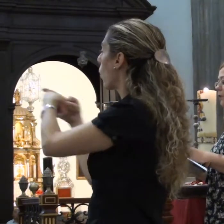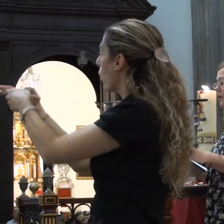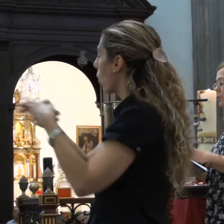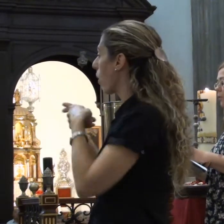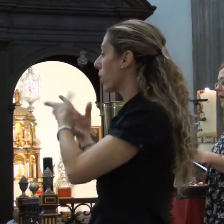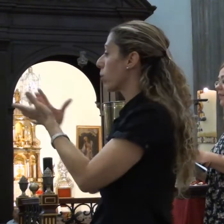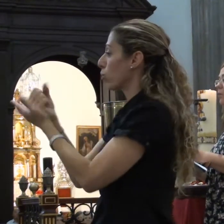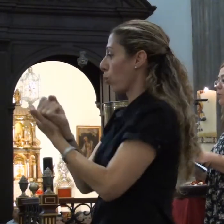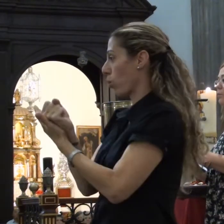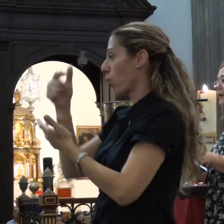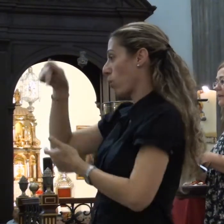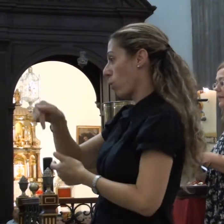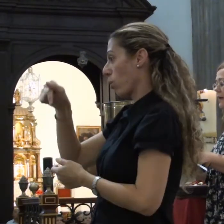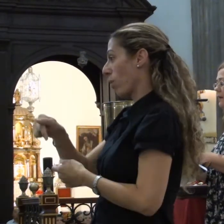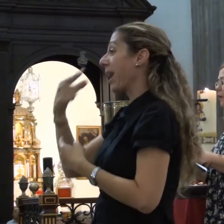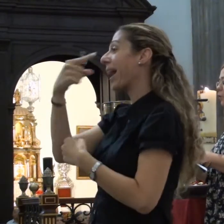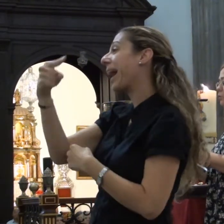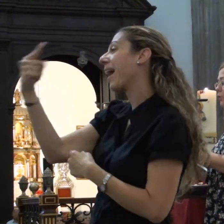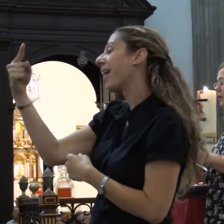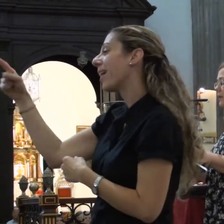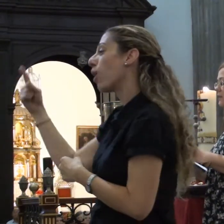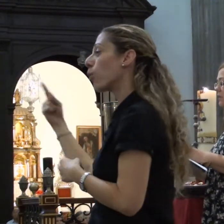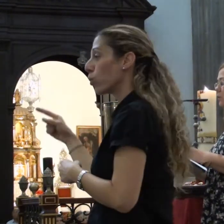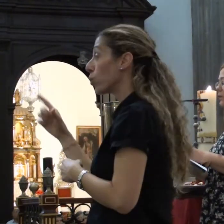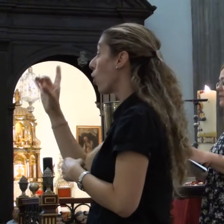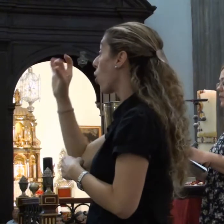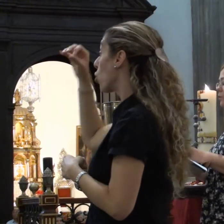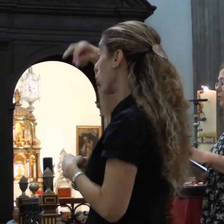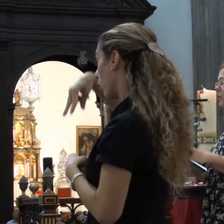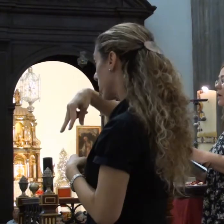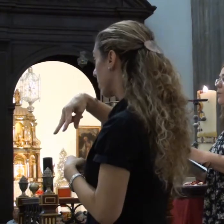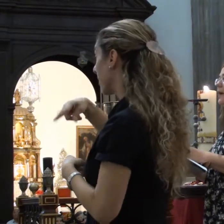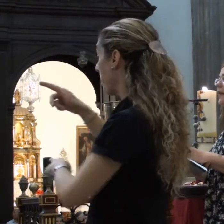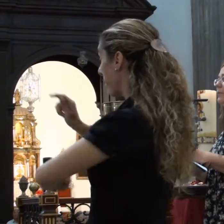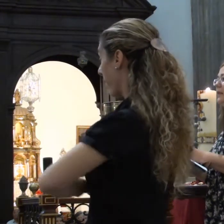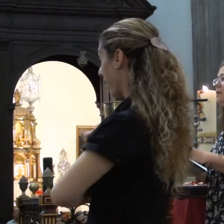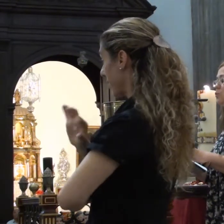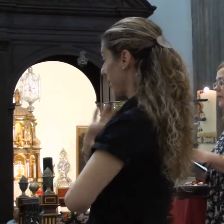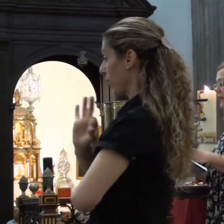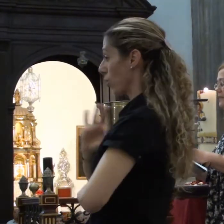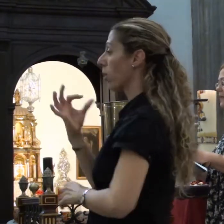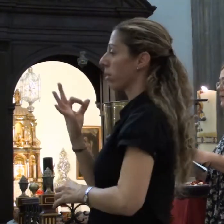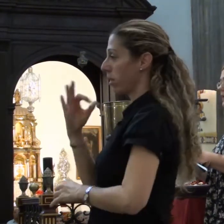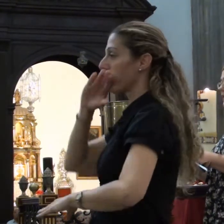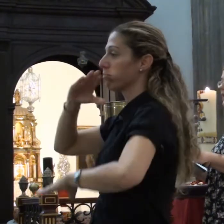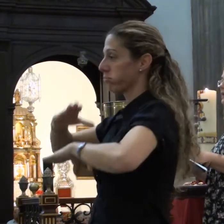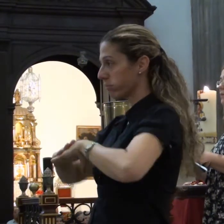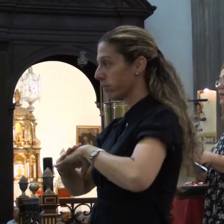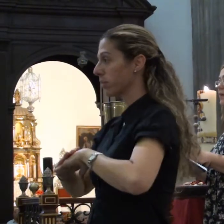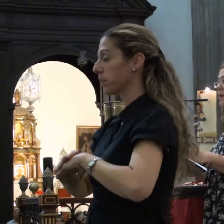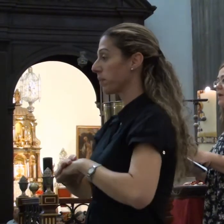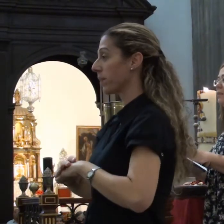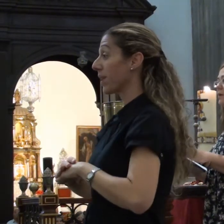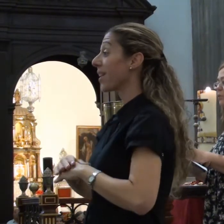poniendo cada uno en práctica los dones recibidos del señor para el bien de su iglesia y